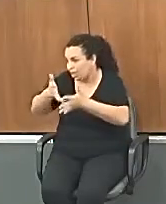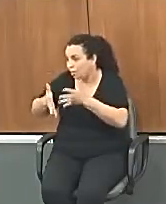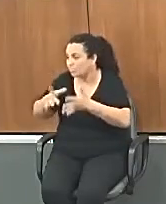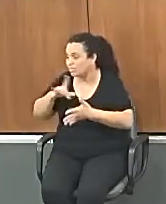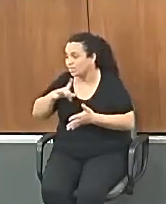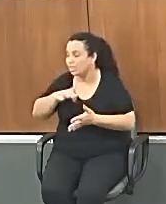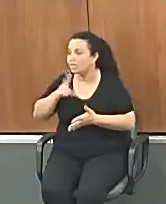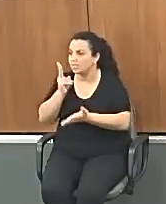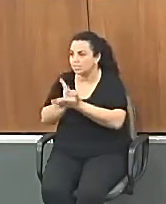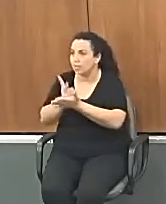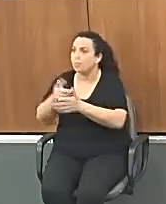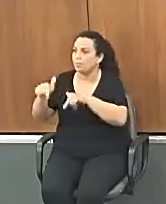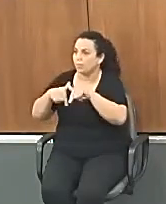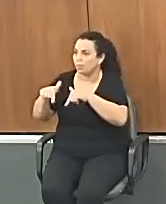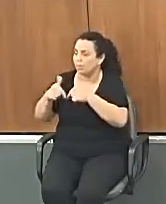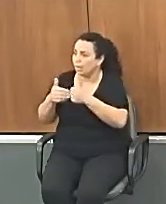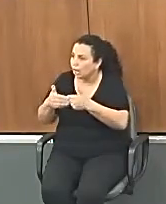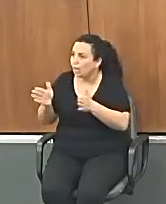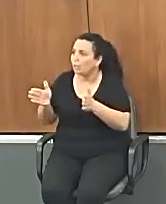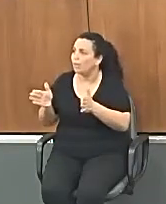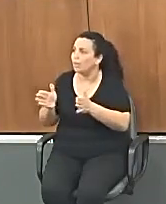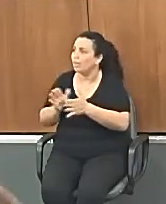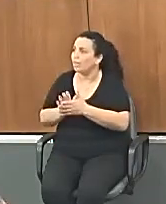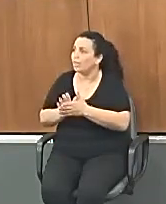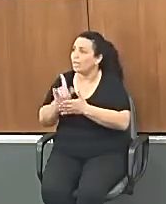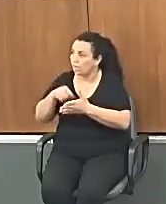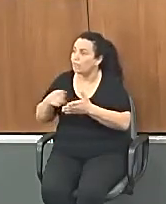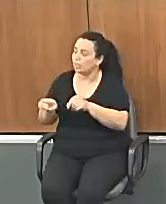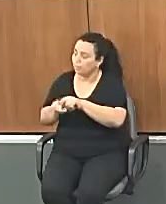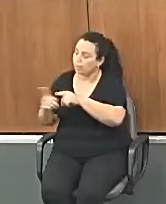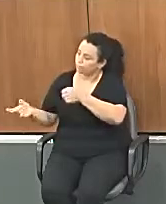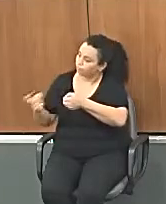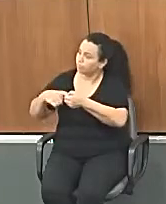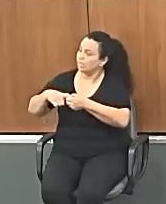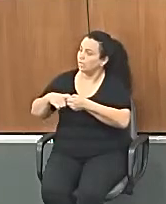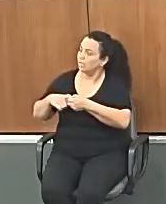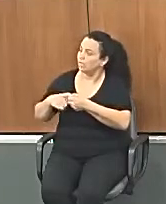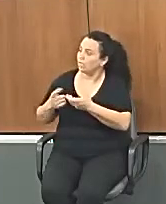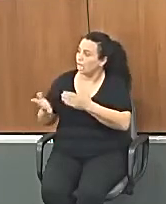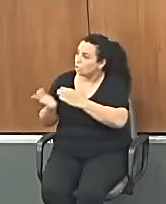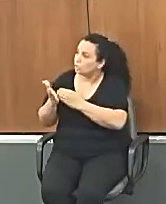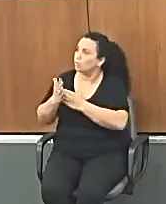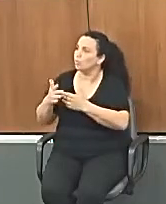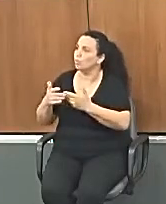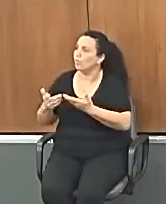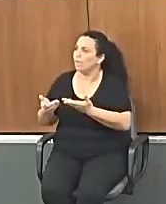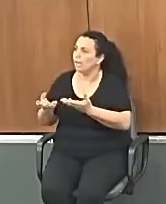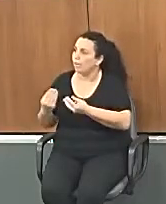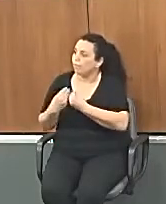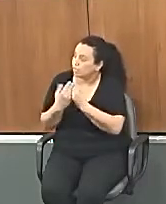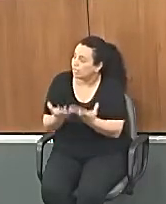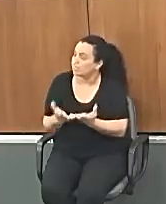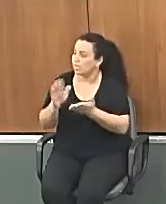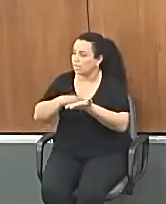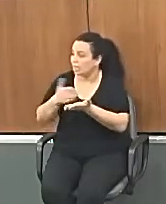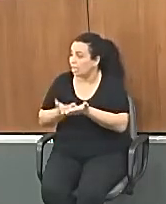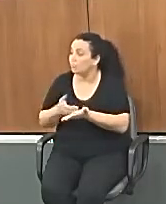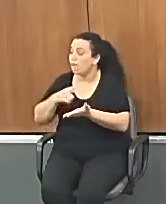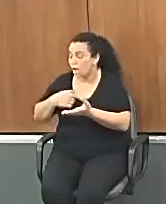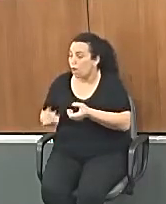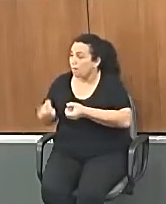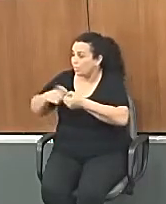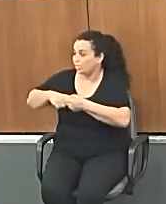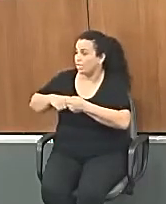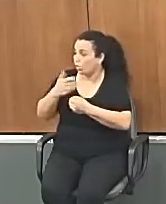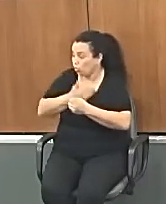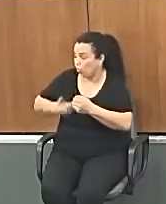funcionando e tem prestado um grande serviço e uma uma parceria entre governo do estado e